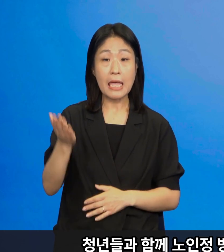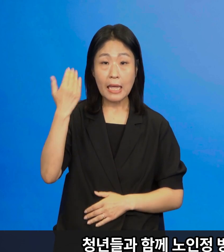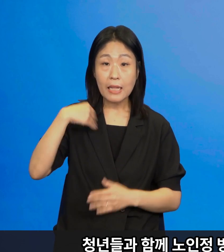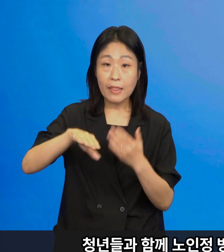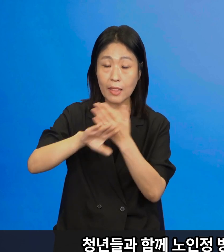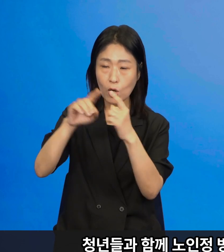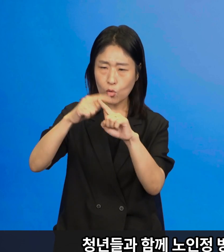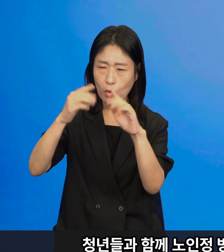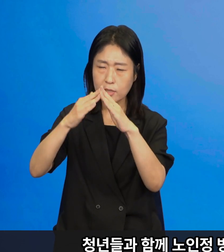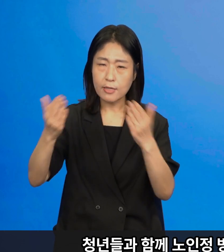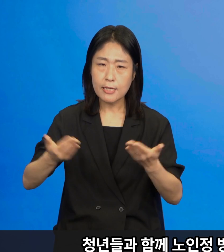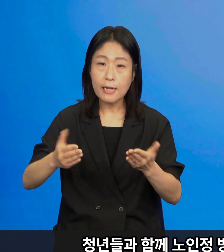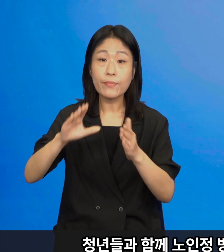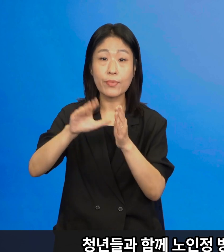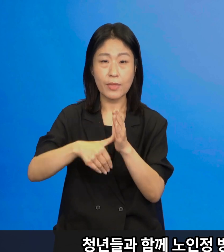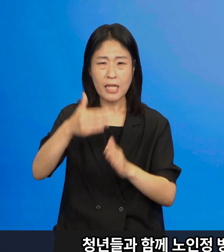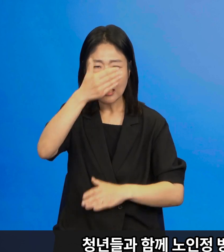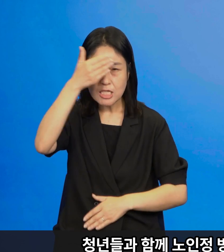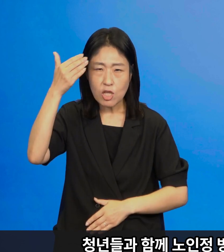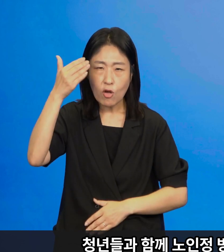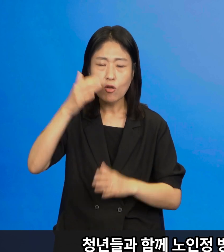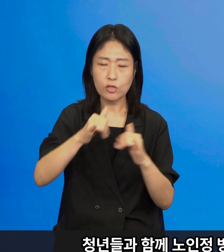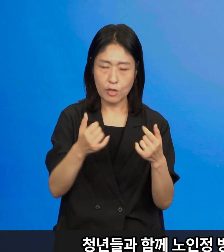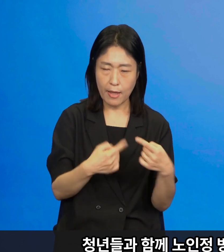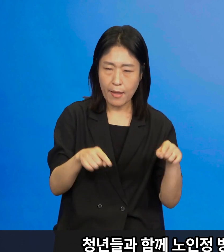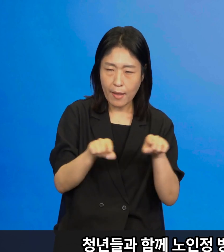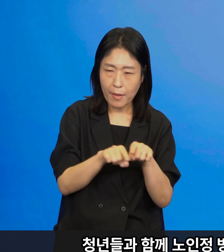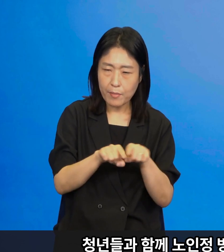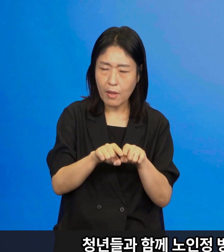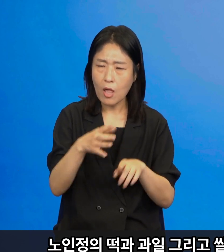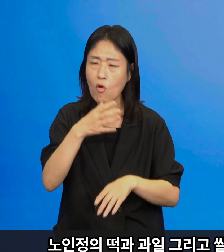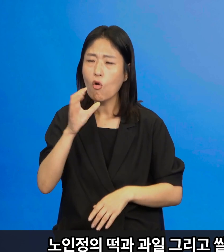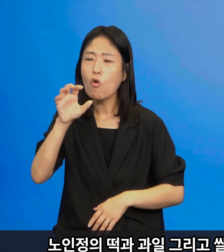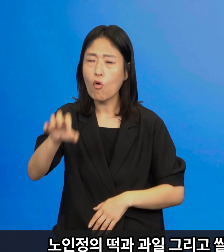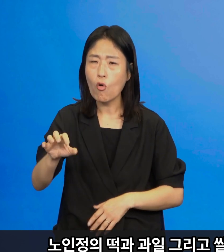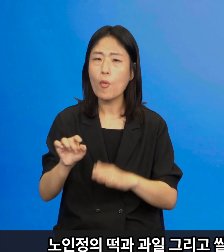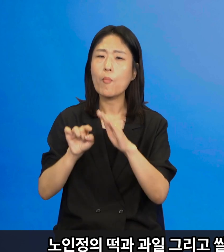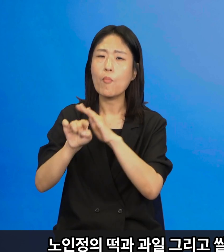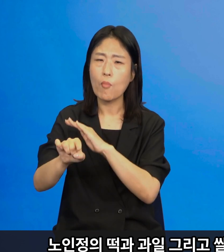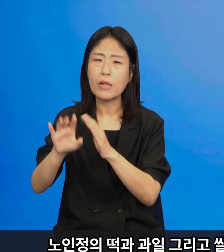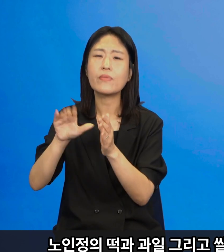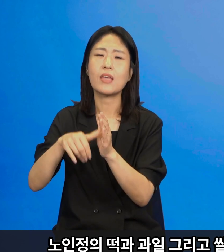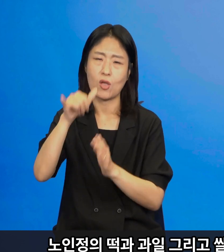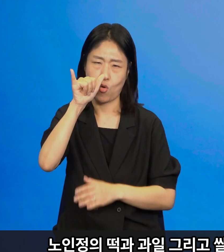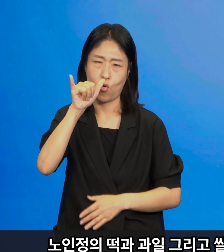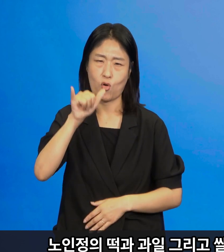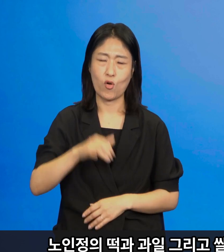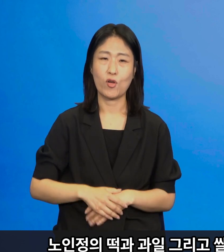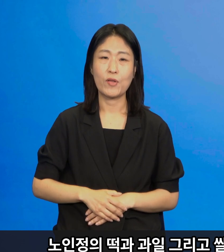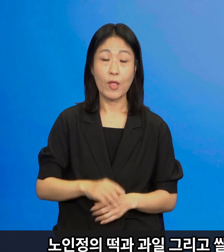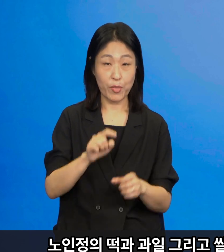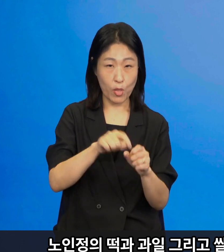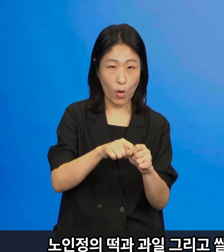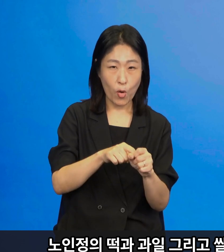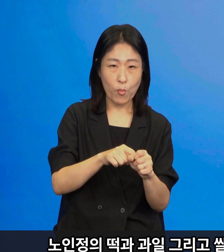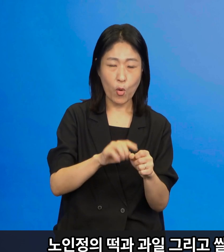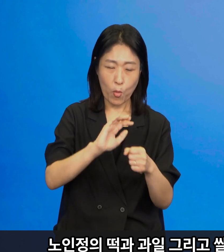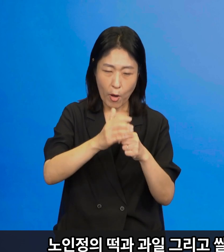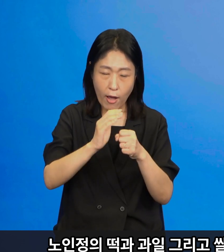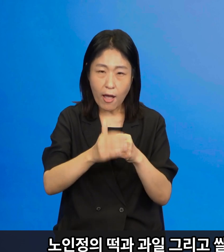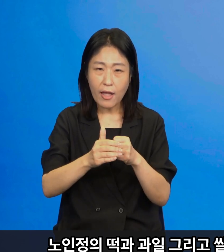청년들과 함께 노인정 방문 사역을 한 적이 있습니다. 노인정에 떡과 과일